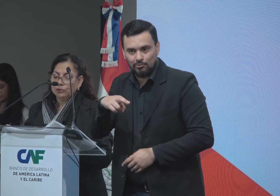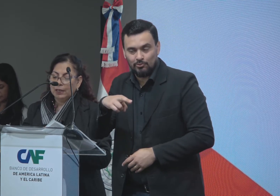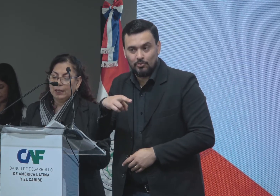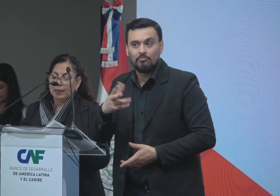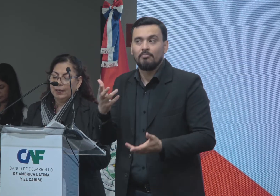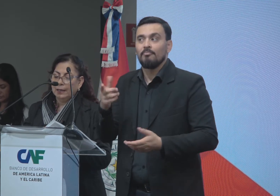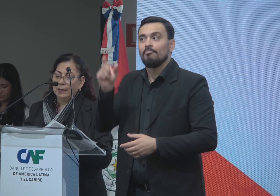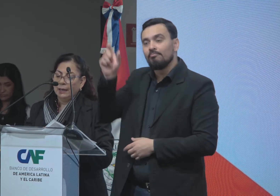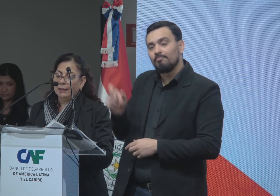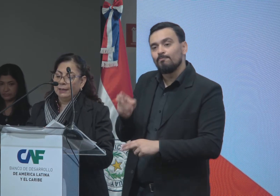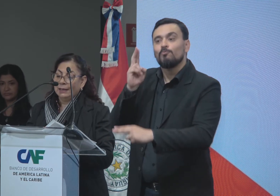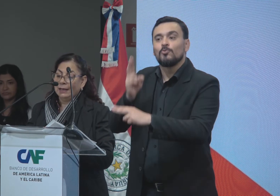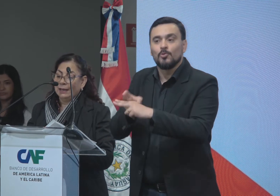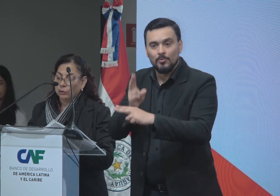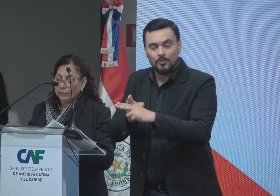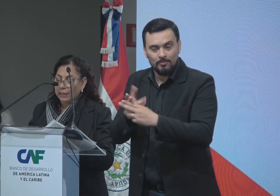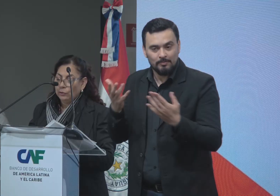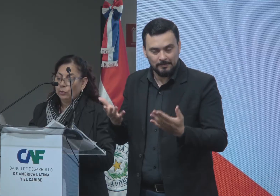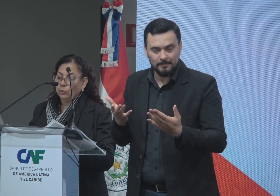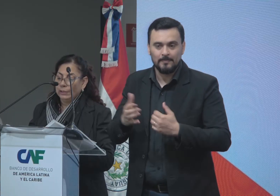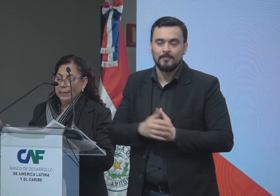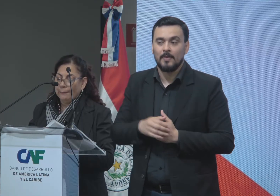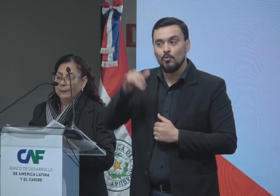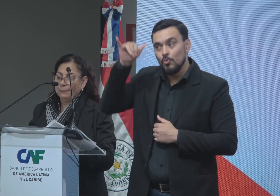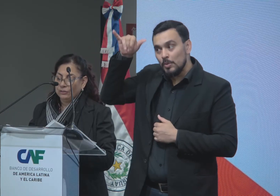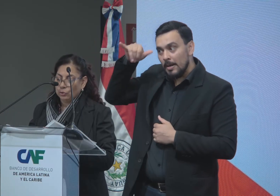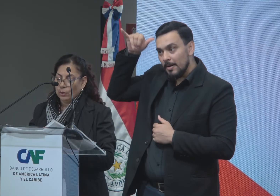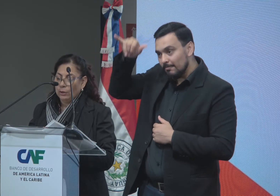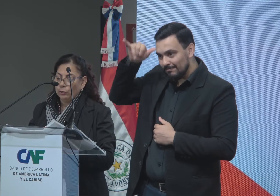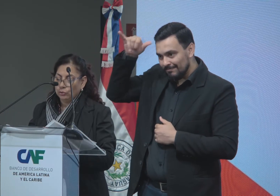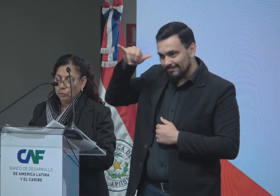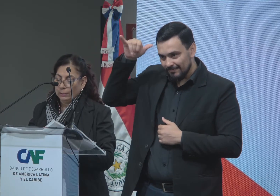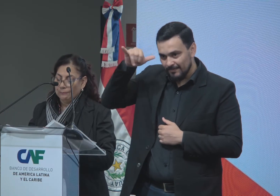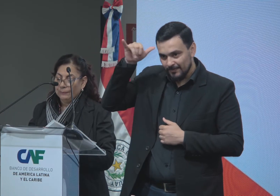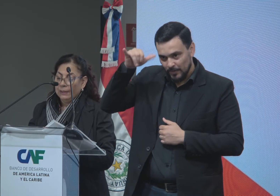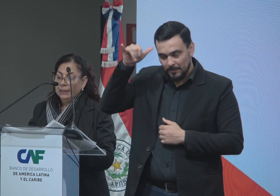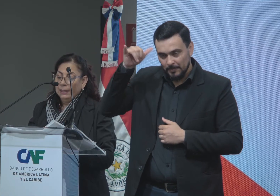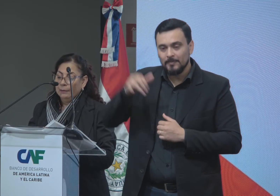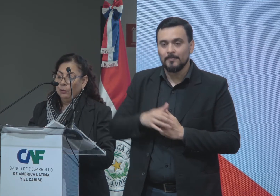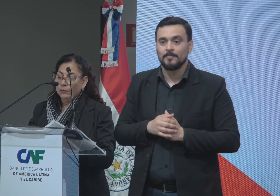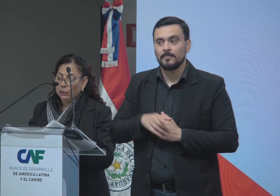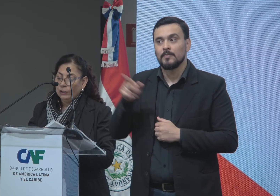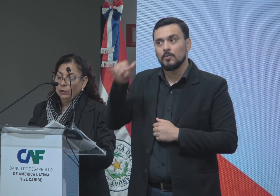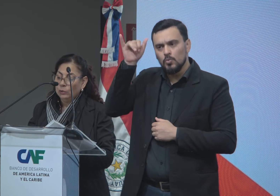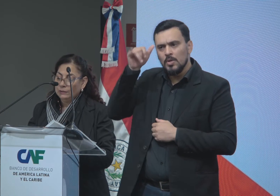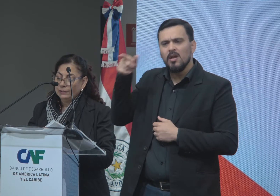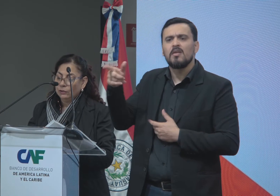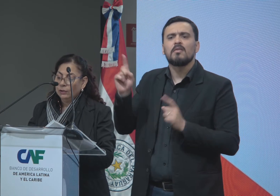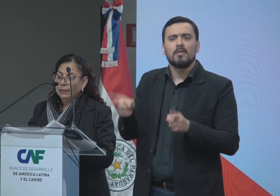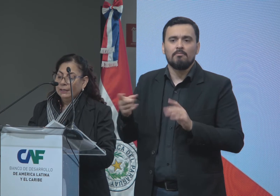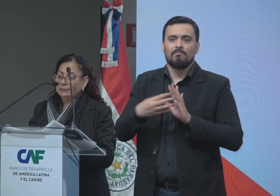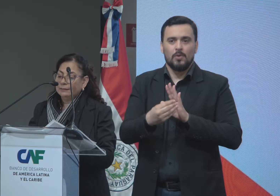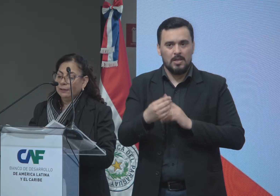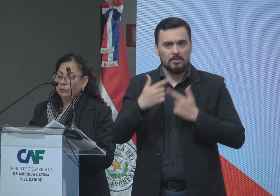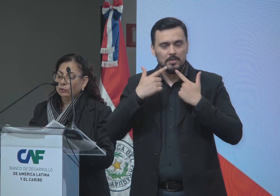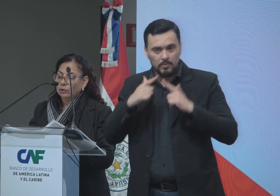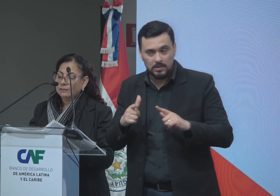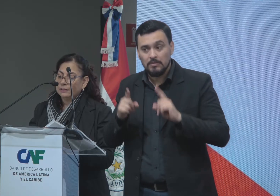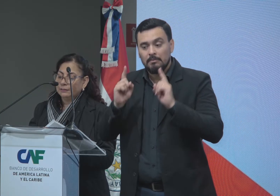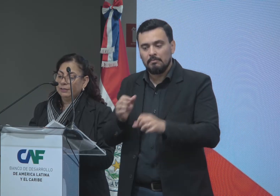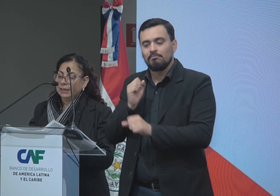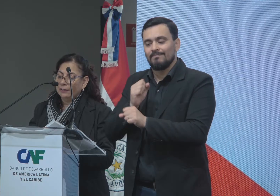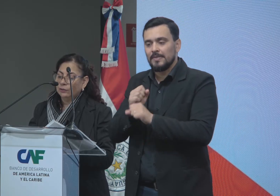mencionamos al galardonado Julián Pessoa Osuna. Él es modelo lingüístico y